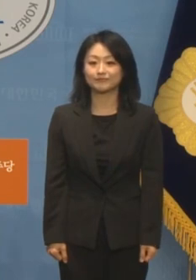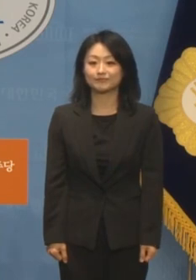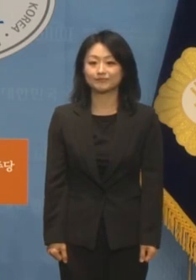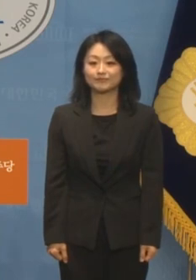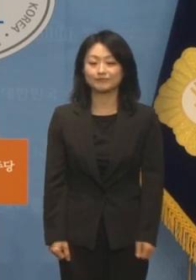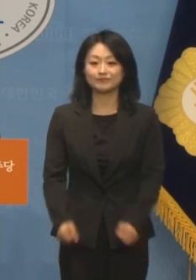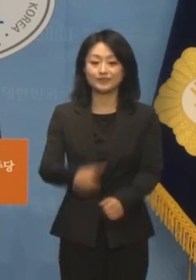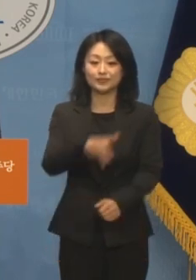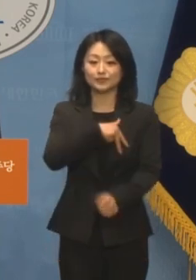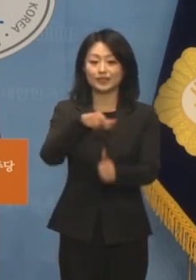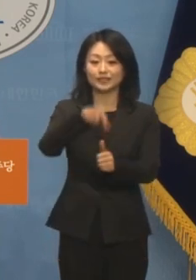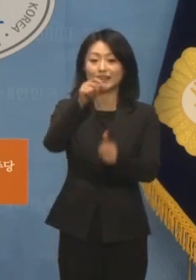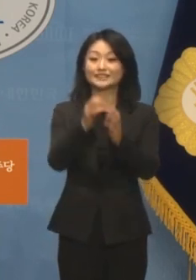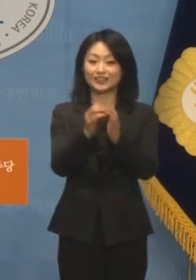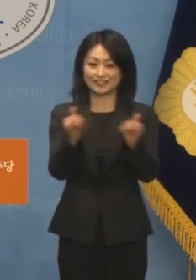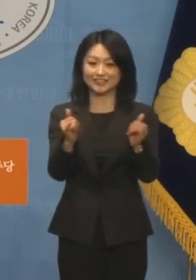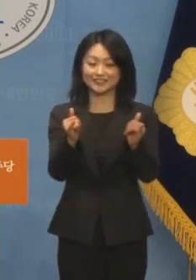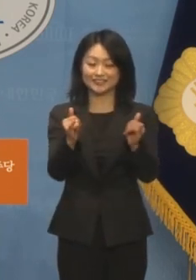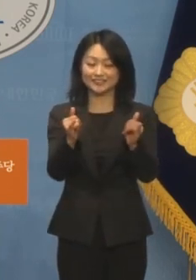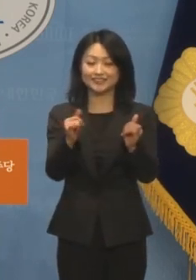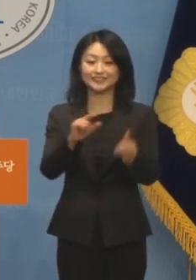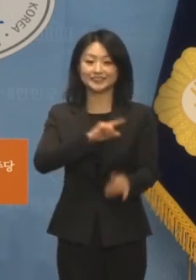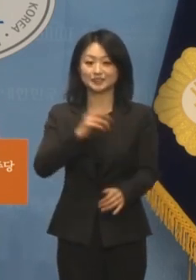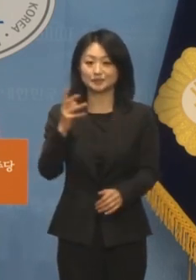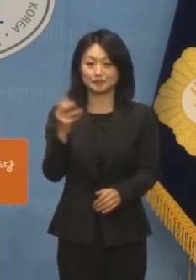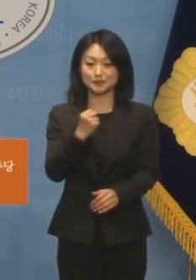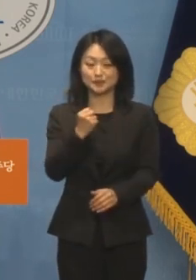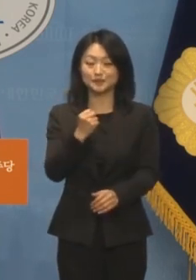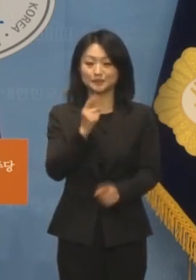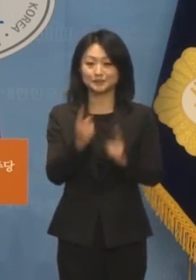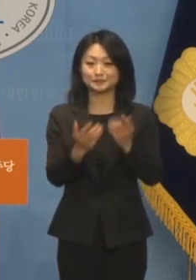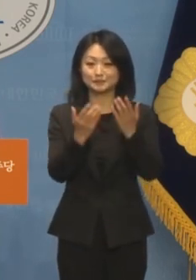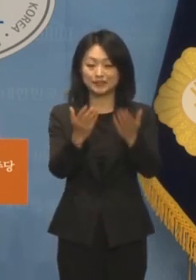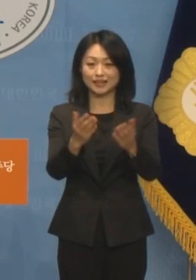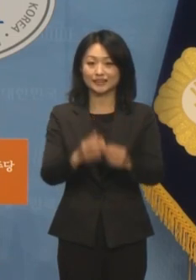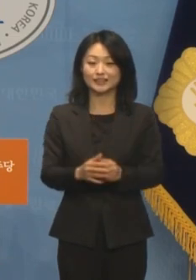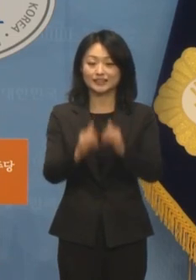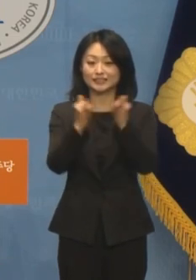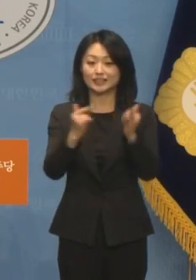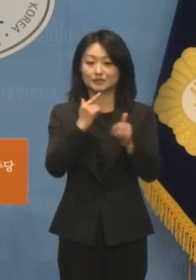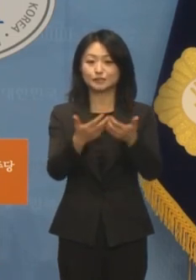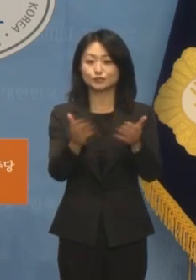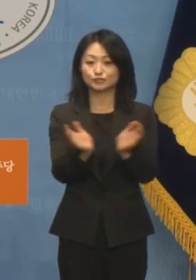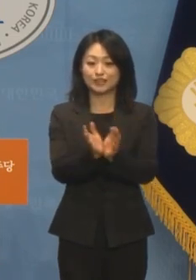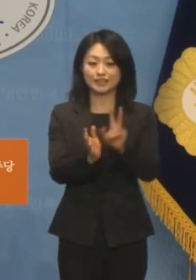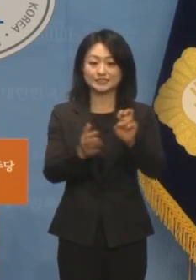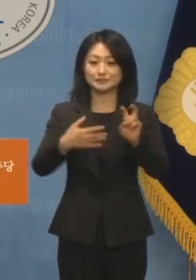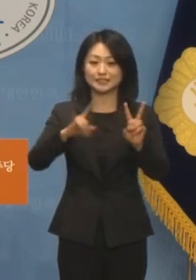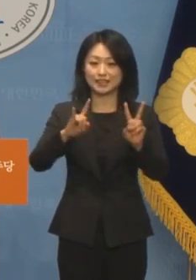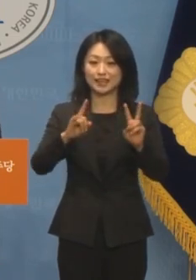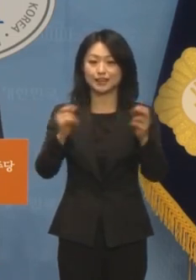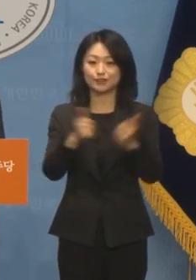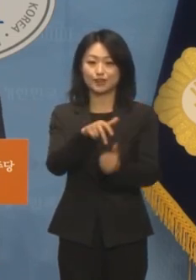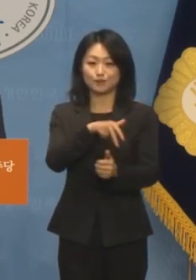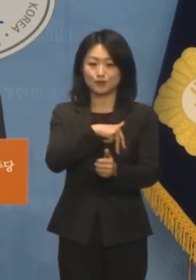네, 당선인 신분으로 이 자리에 다시 섰습니다. 사회민주당 22대 국회 당선인 한창민입니다.